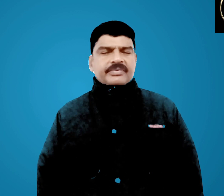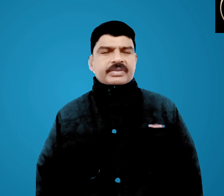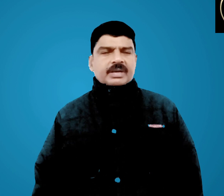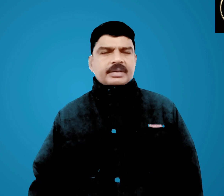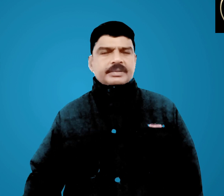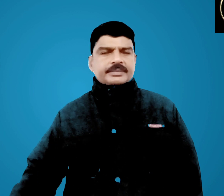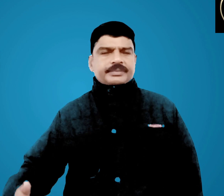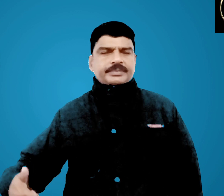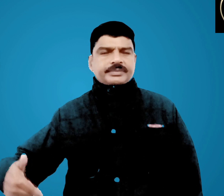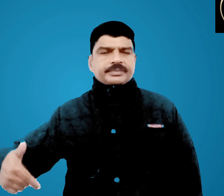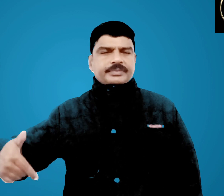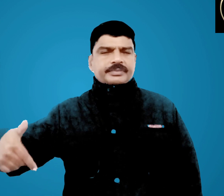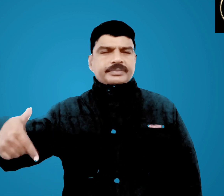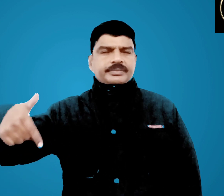हफ्ता